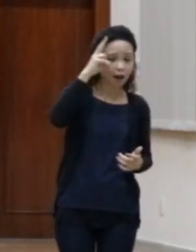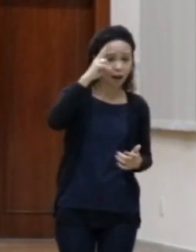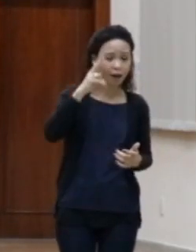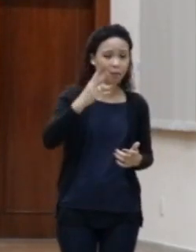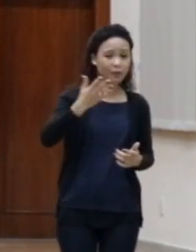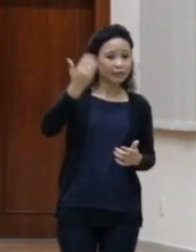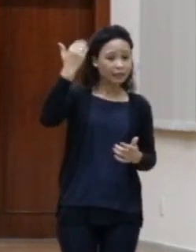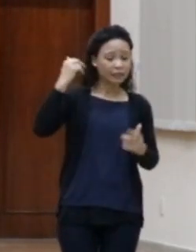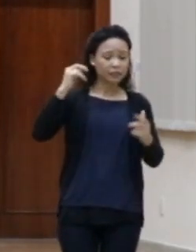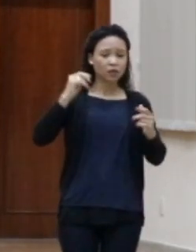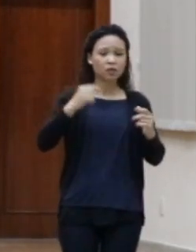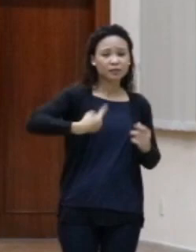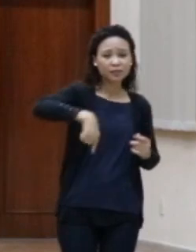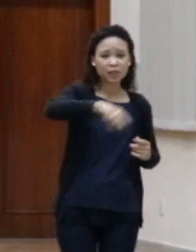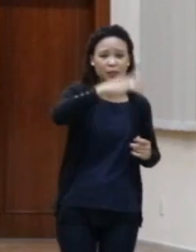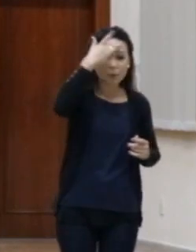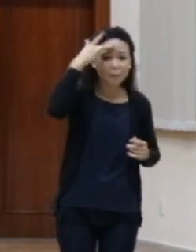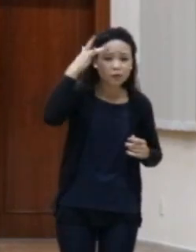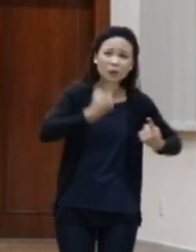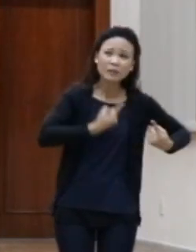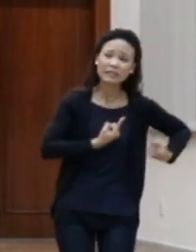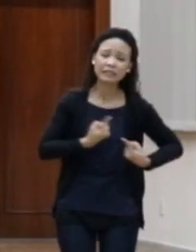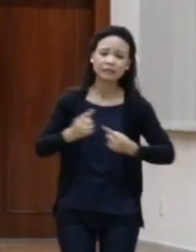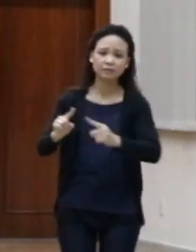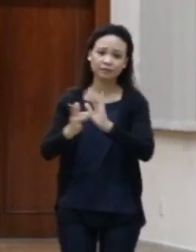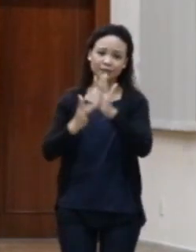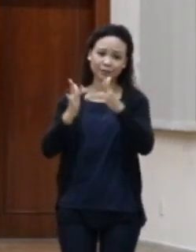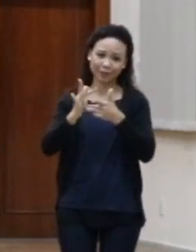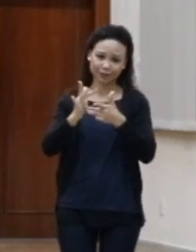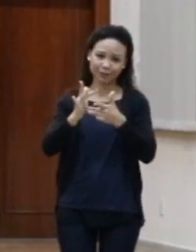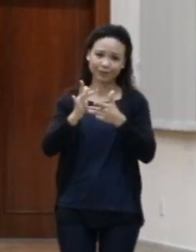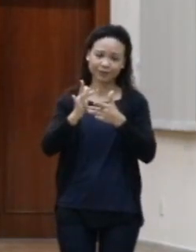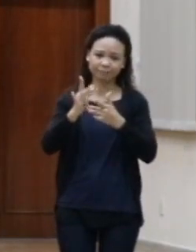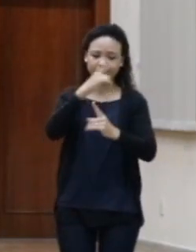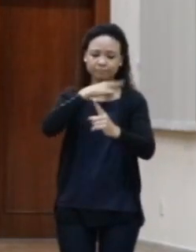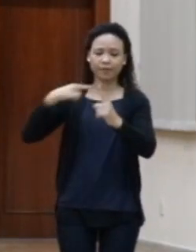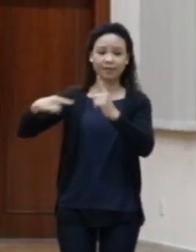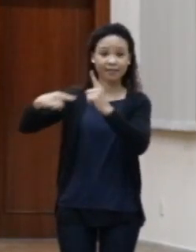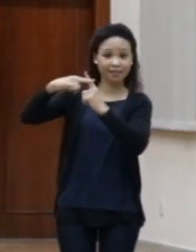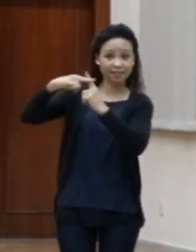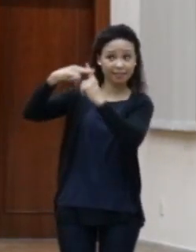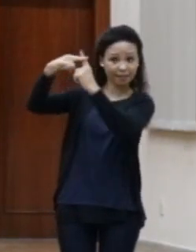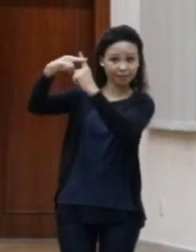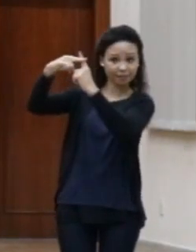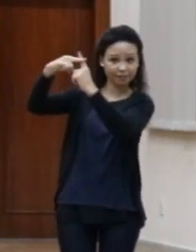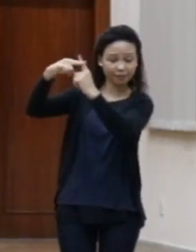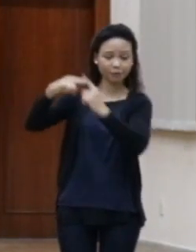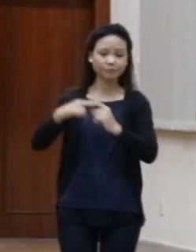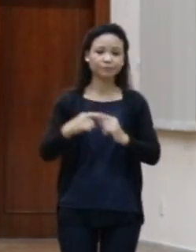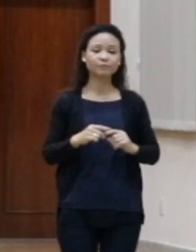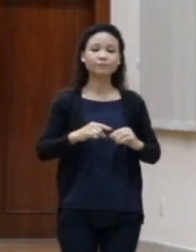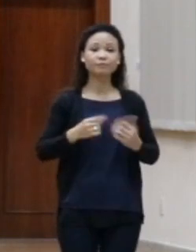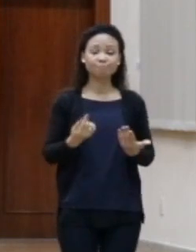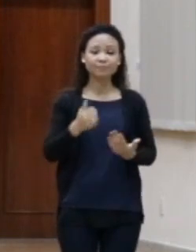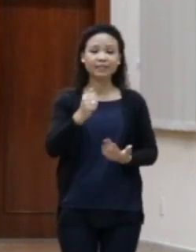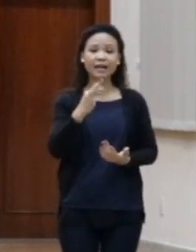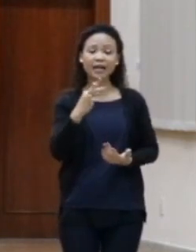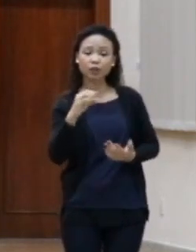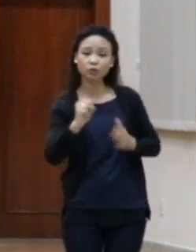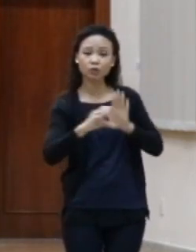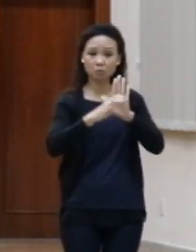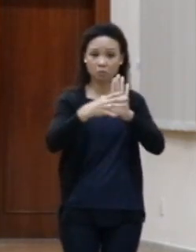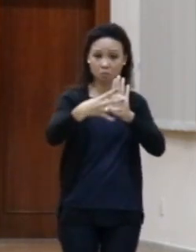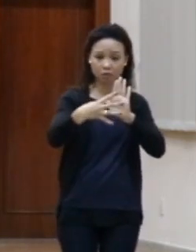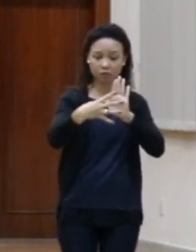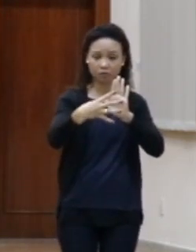na cruz, Jesus na cruz. E Deus permitiu, e Atos capítulo de número 4, versículo de